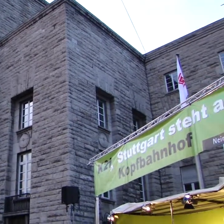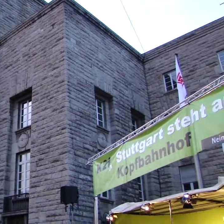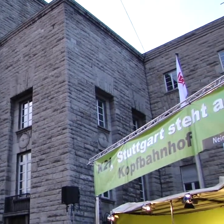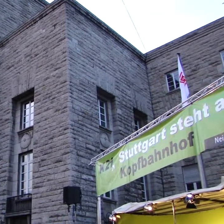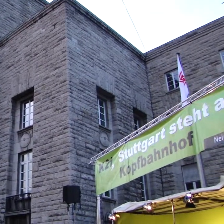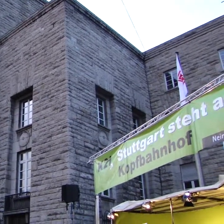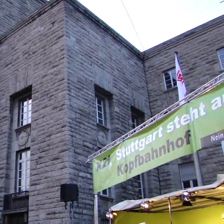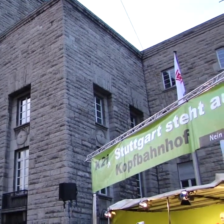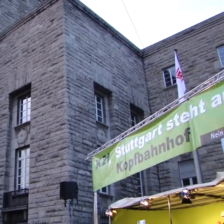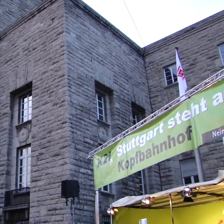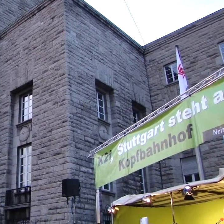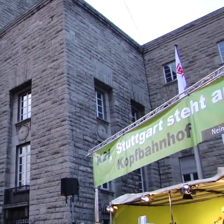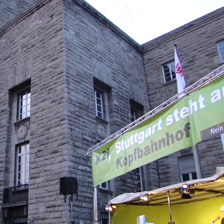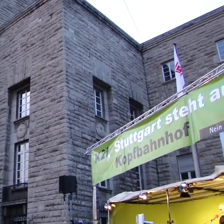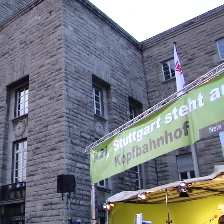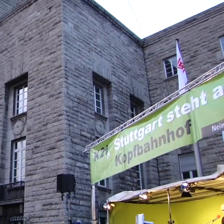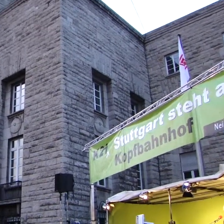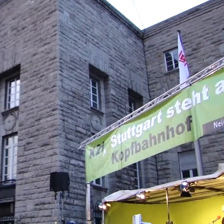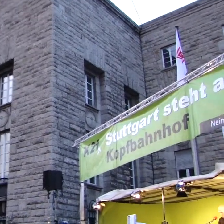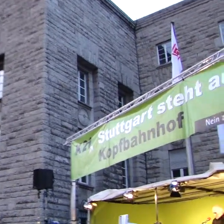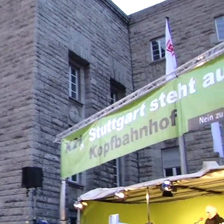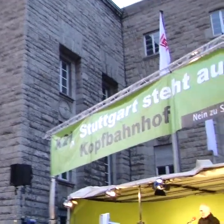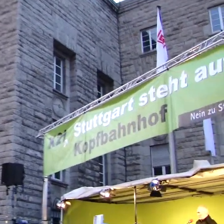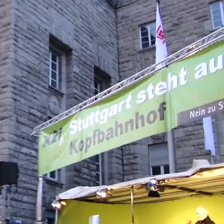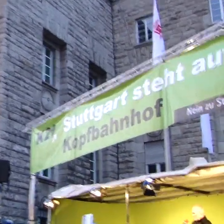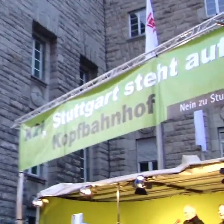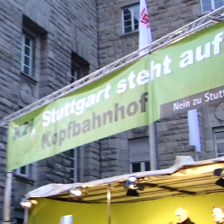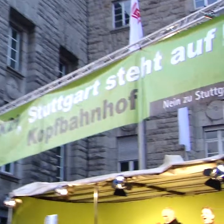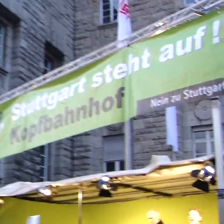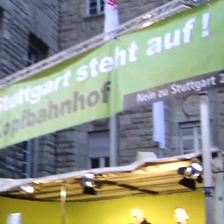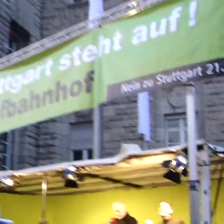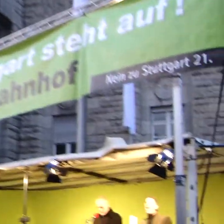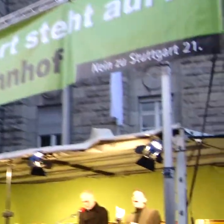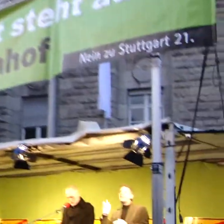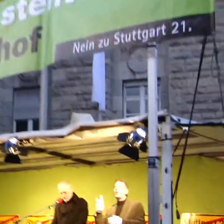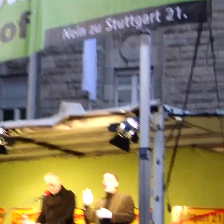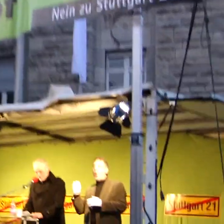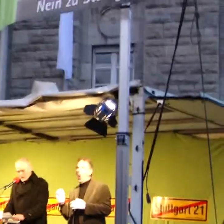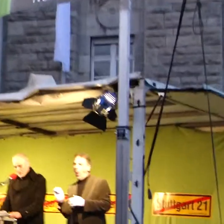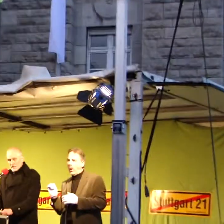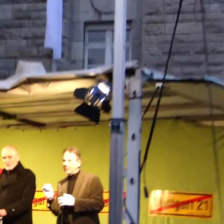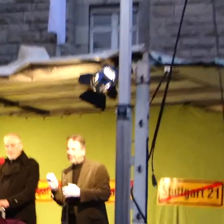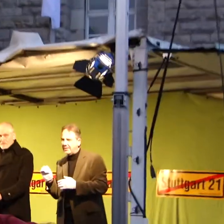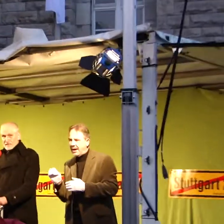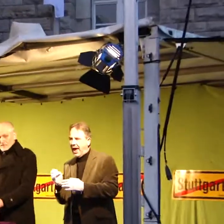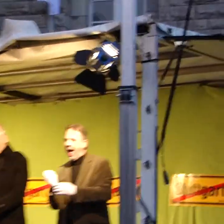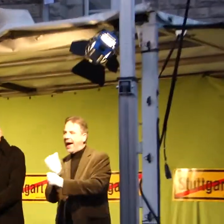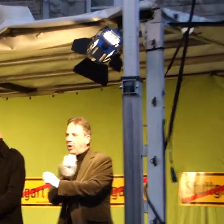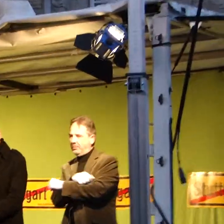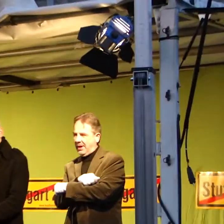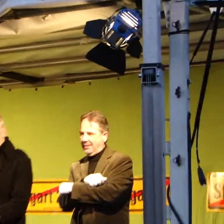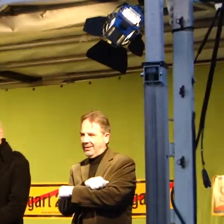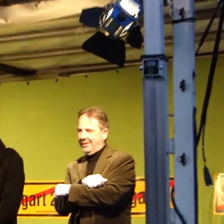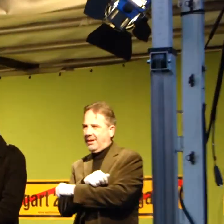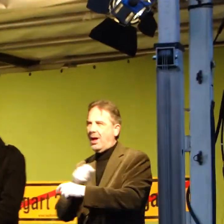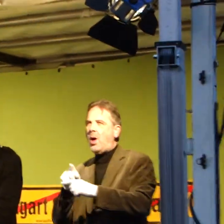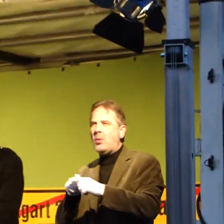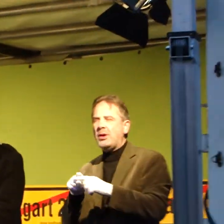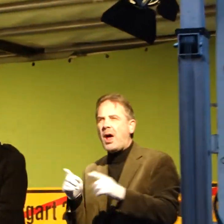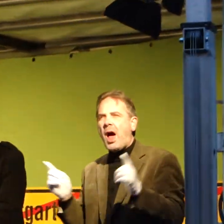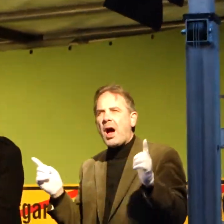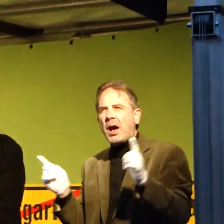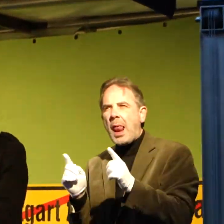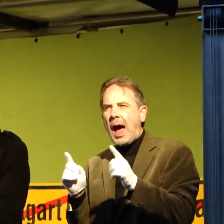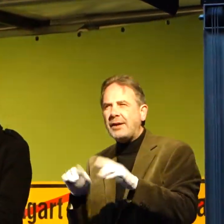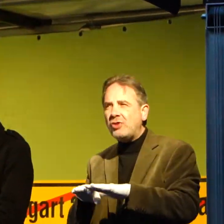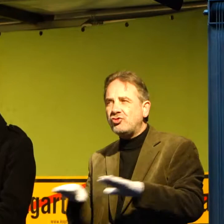einer Moschee in Kairo, der Sultan Hassan Moschee aus dem 14. Jahrhundert. Wenn Sie die kleine Schalterhalle